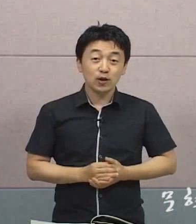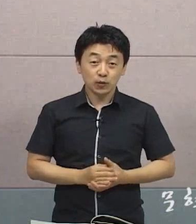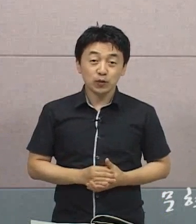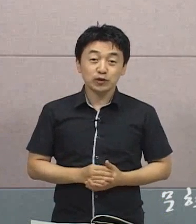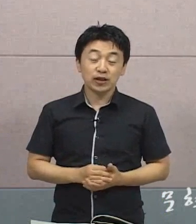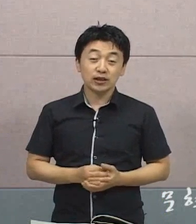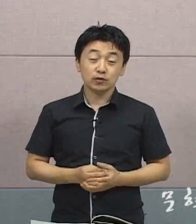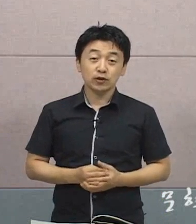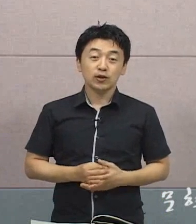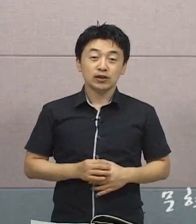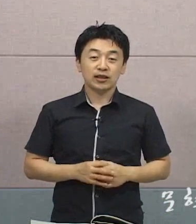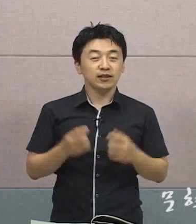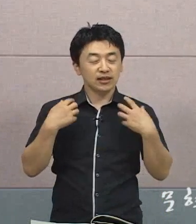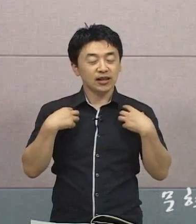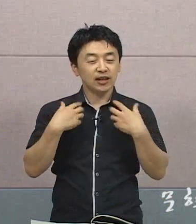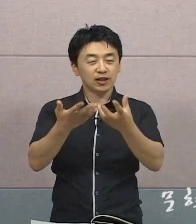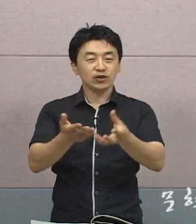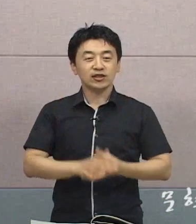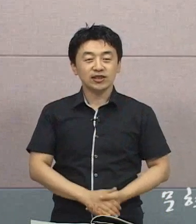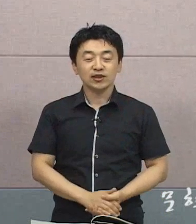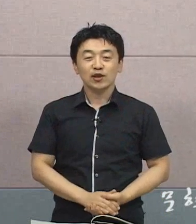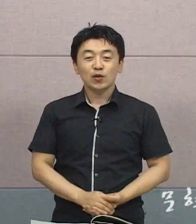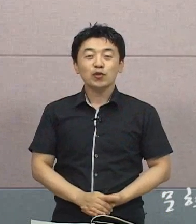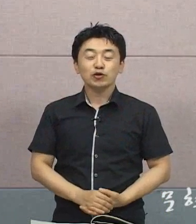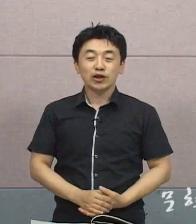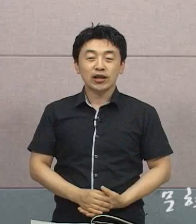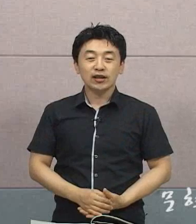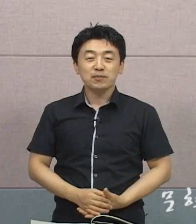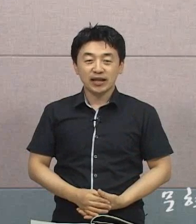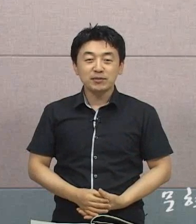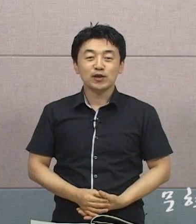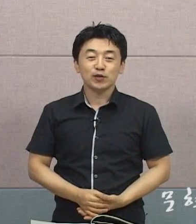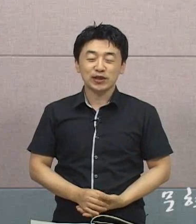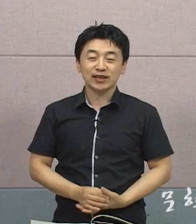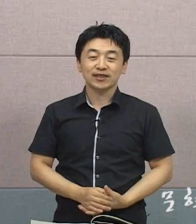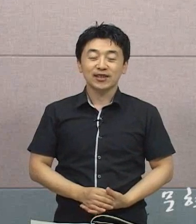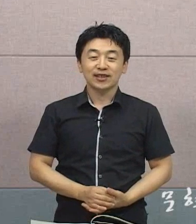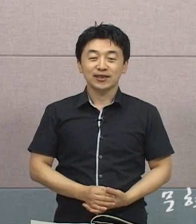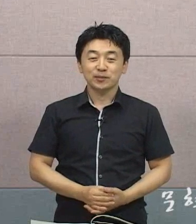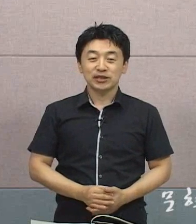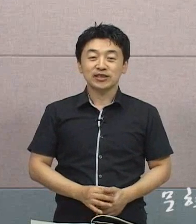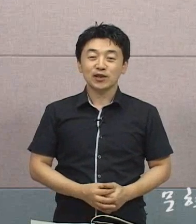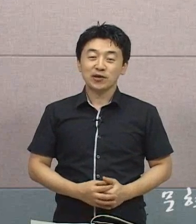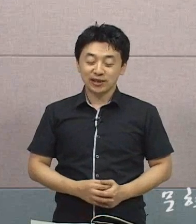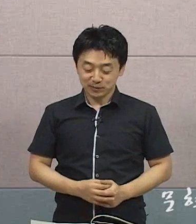꼭 외우셔야 할 단어고요. 제가 건의드리기는 꼭 외우셔야 할 마임이라고 제가 지칭을 하도록 하겠습니다.